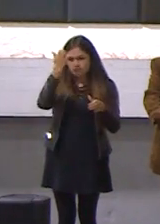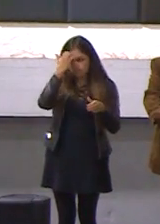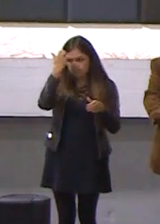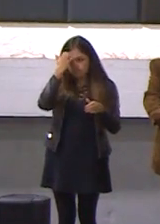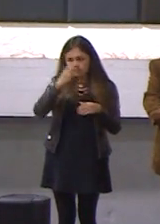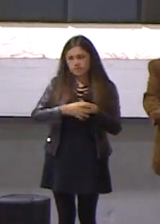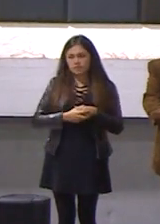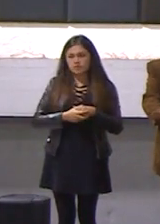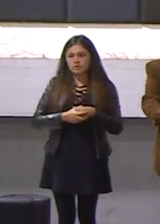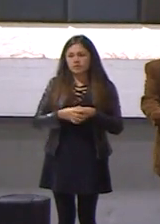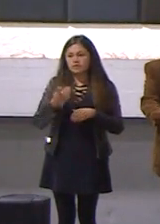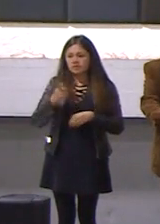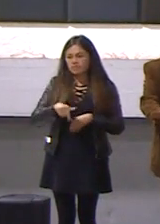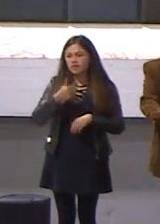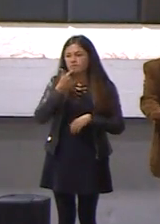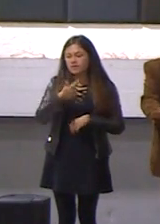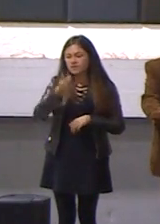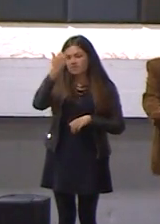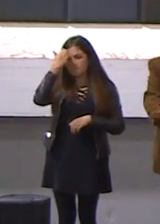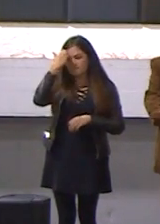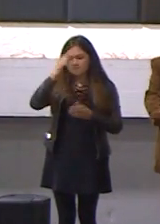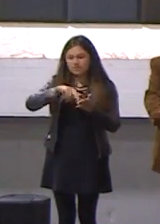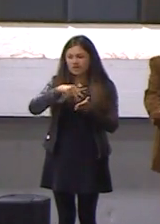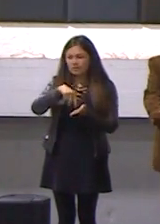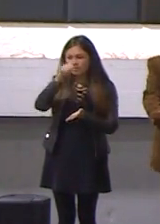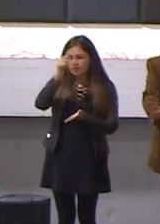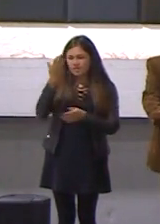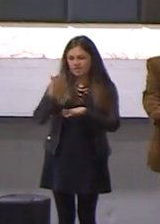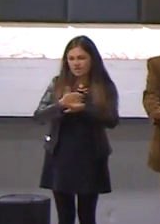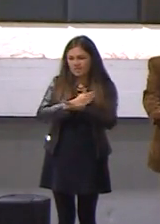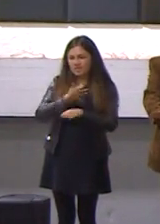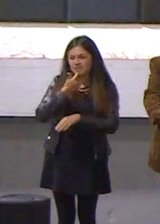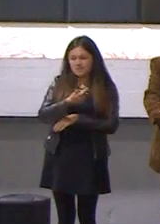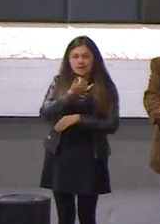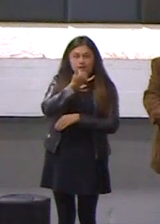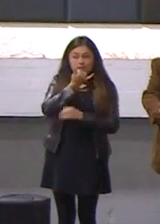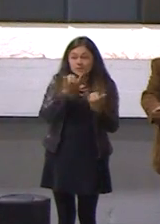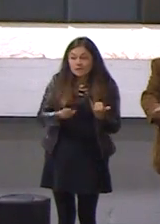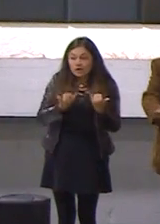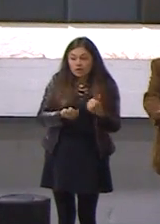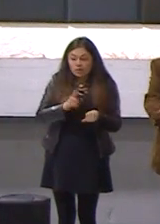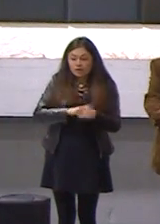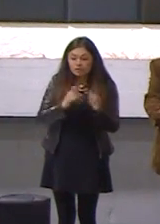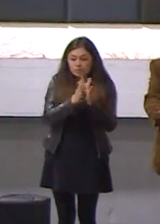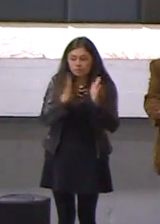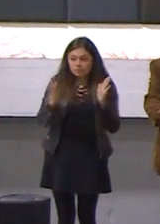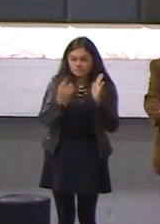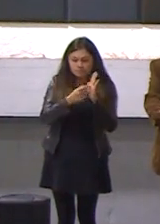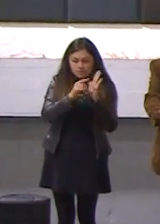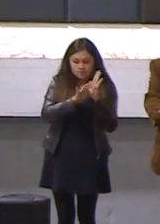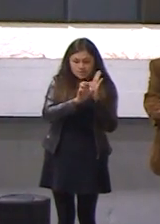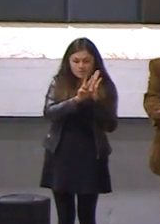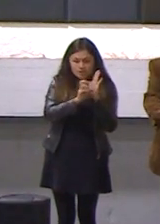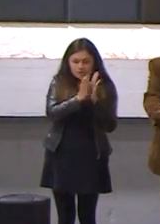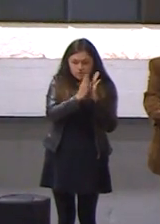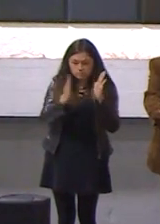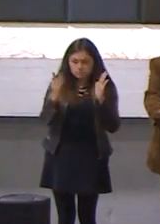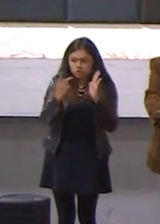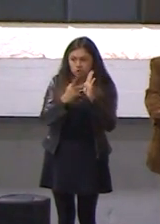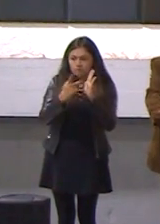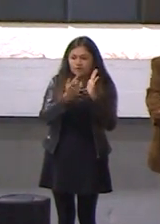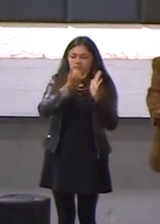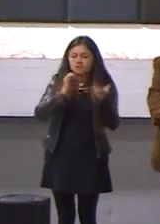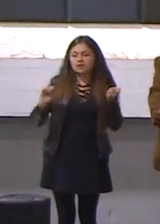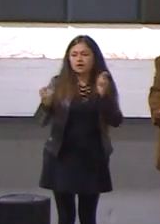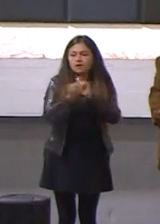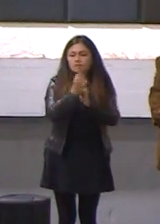y como lo nombra a la profesora judith es en este periodo en el que se van a dar grandes transformaciones del